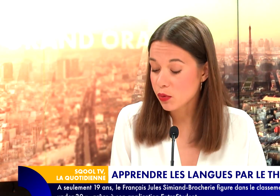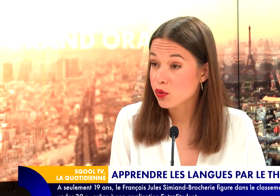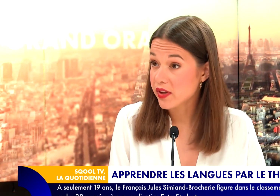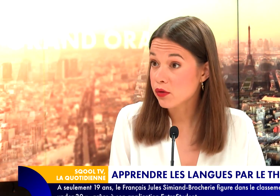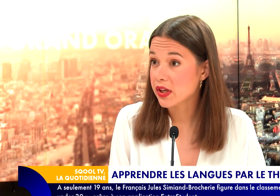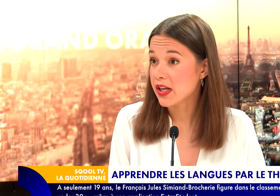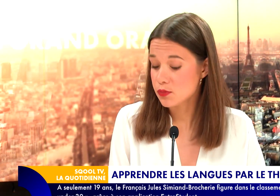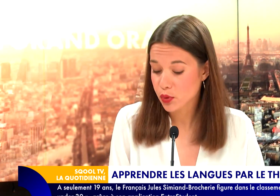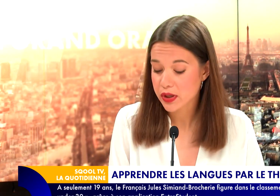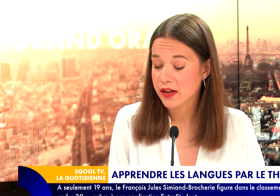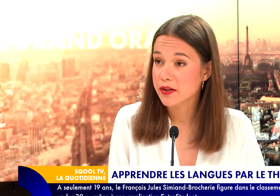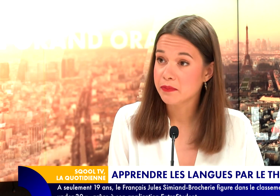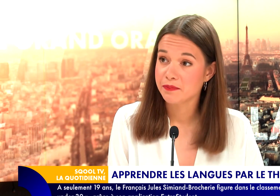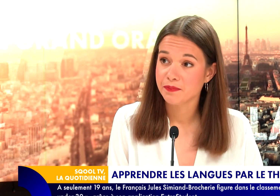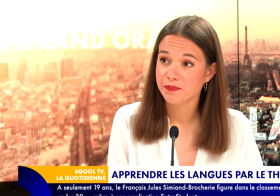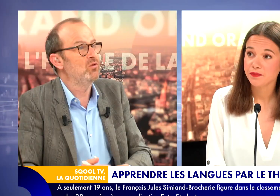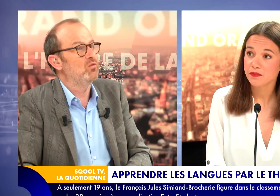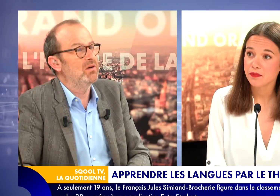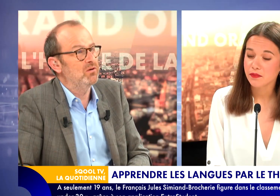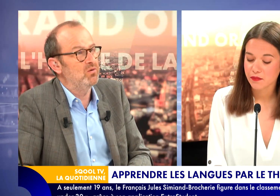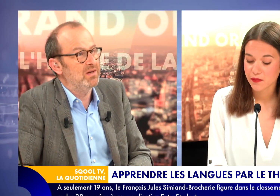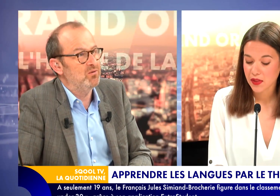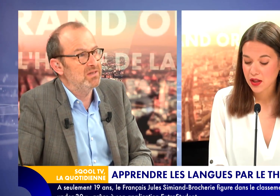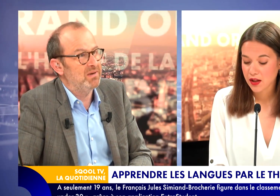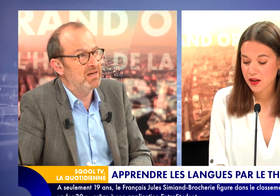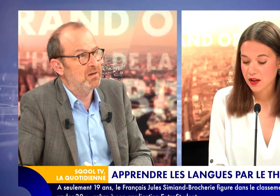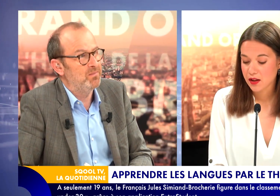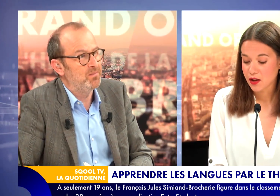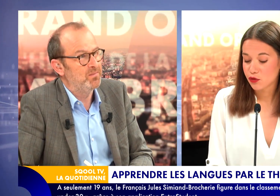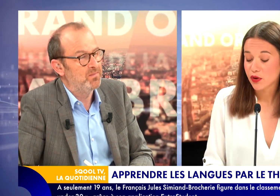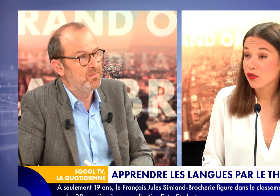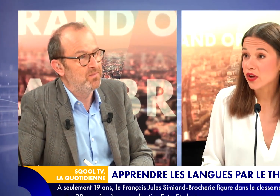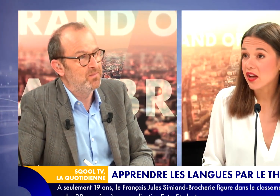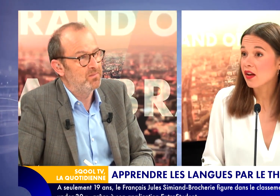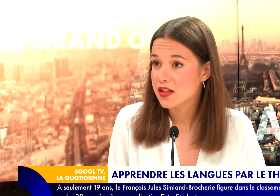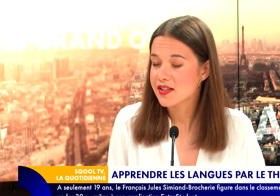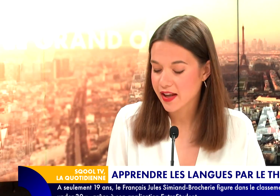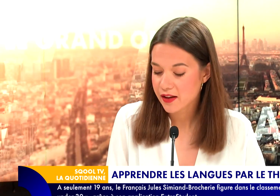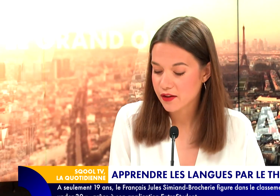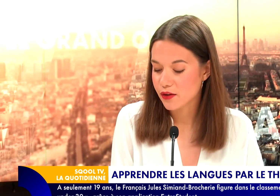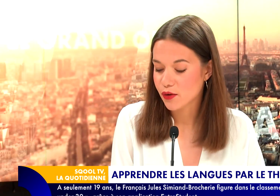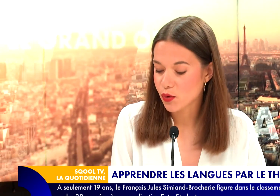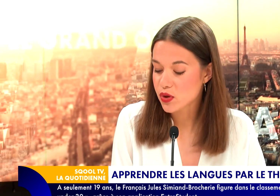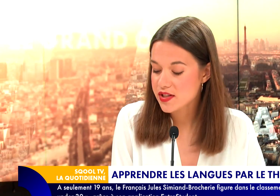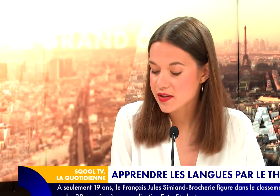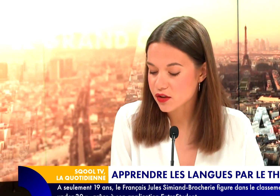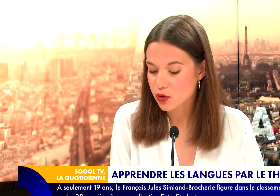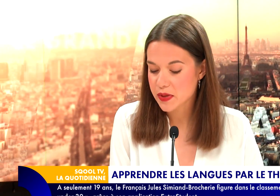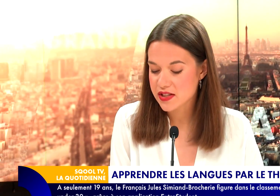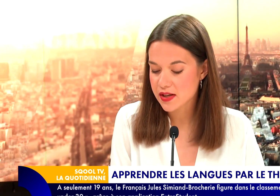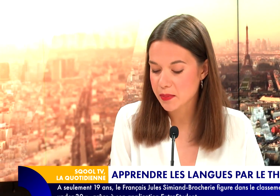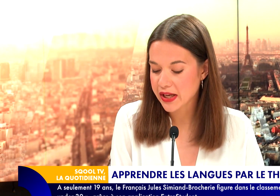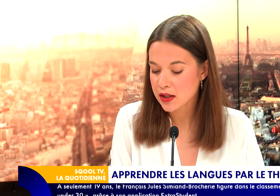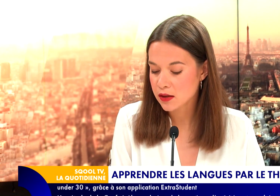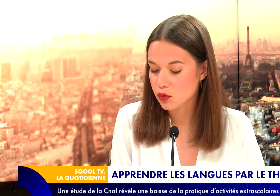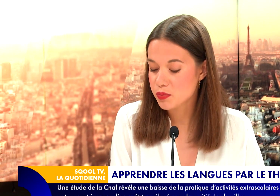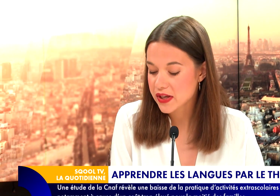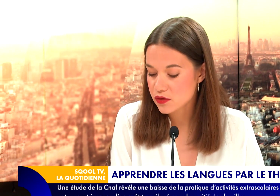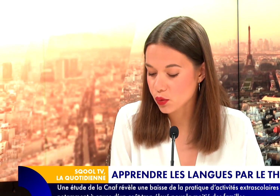également du théâtre dans les classes plurilingues. Et donc ça donne quoi concrètement, des spectacles ? Je vous laisse regarder un extrait au lycée Saint-Jean de Passy à Paris, une pièce de